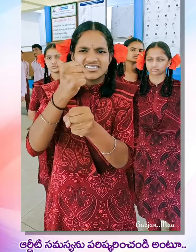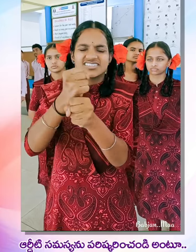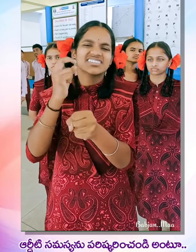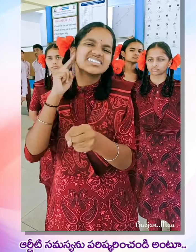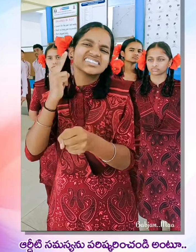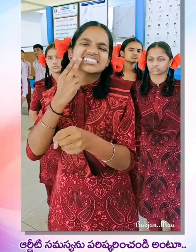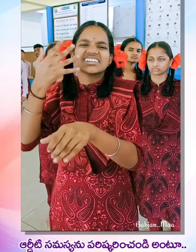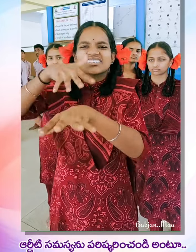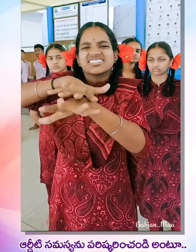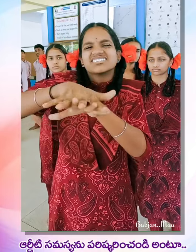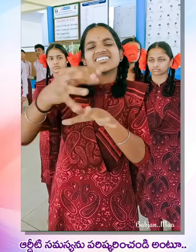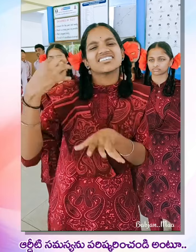చదువు చెప్తున్నారు.